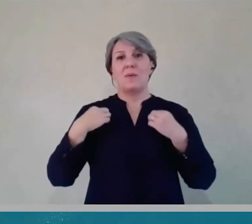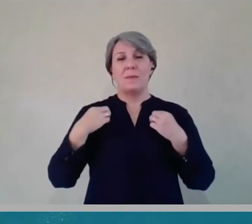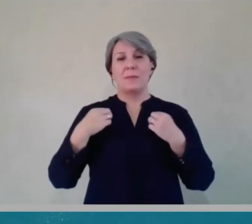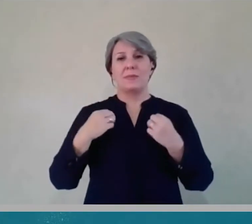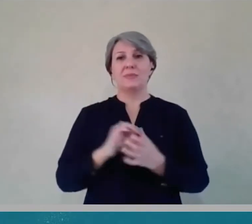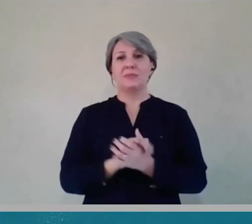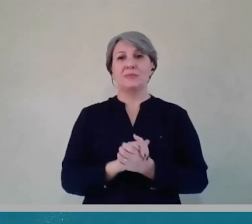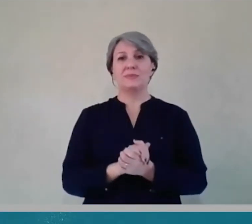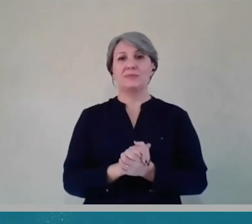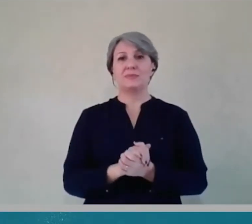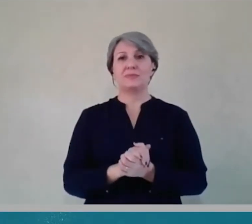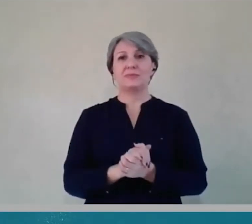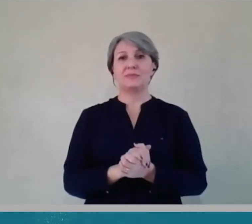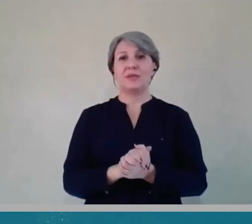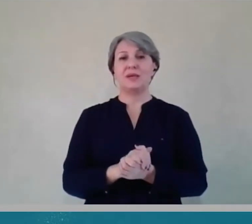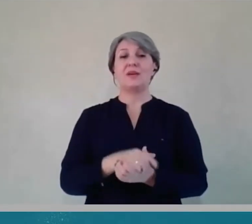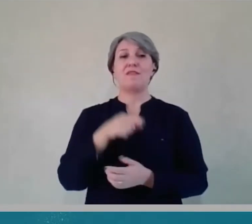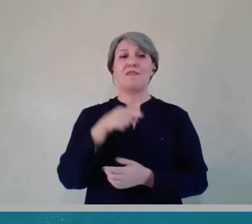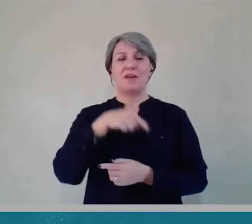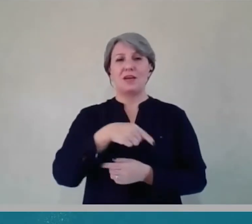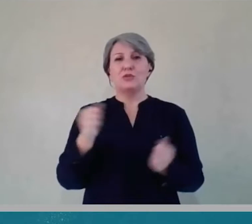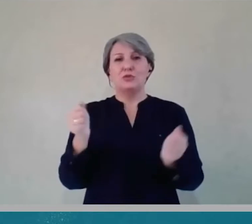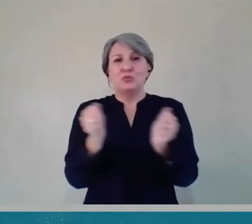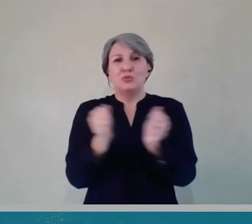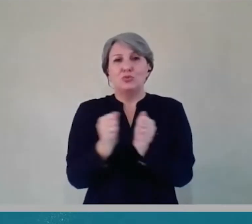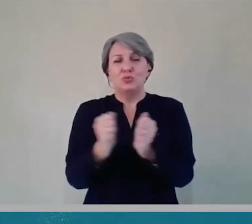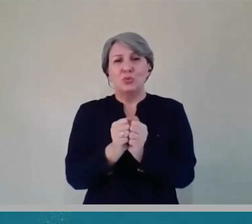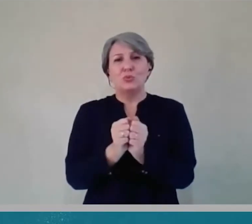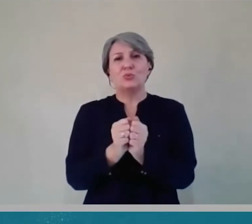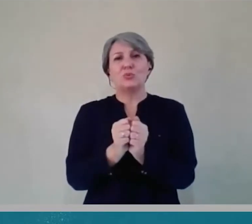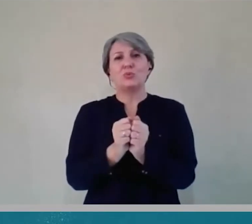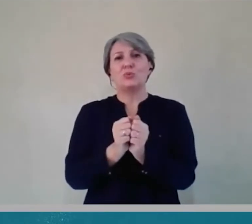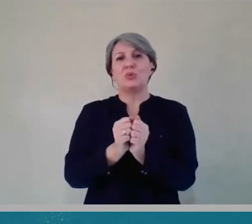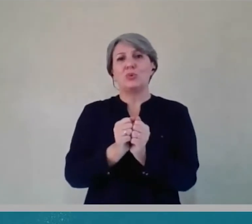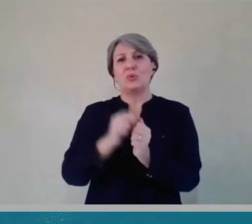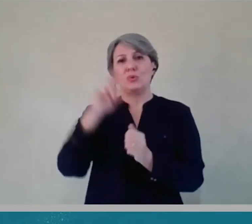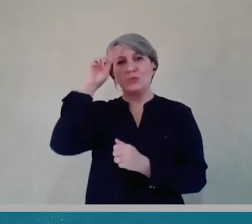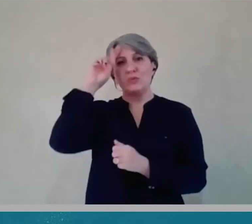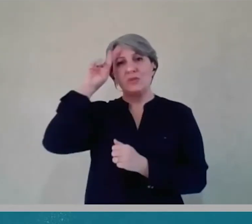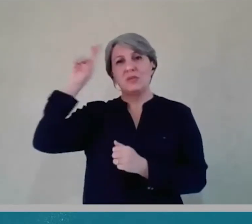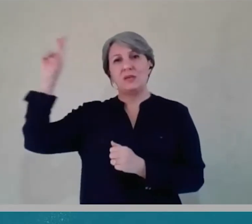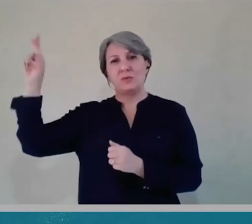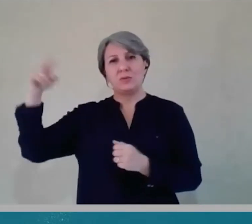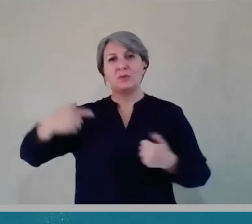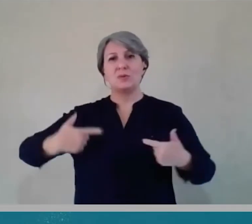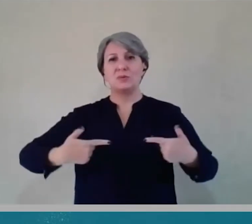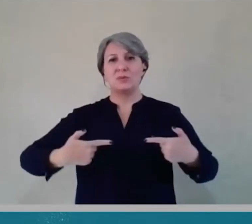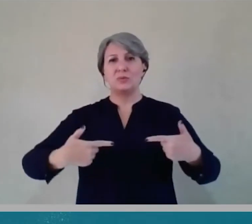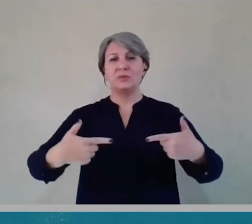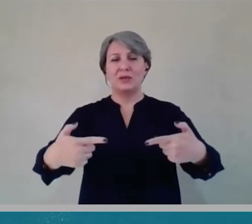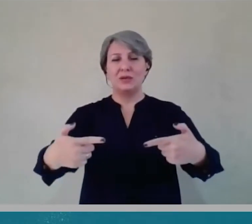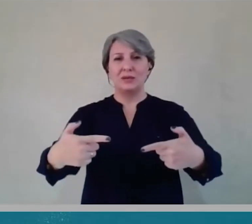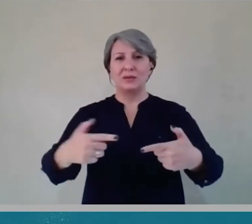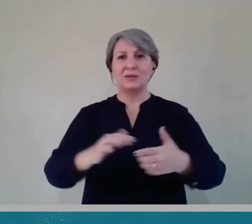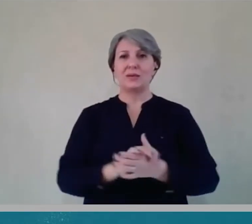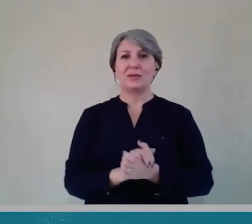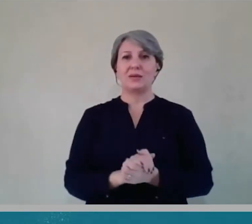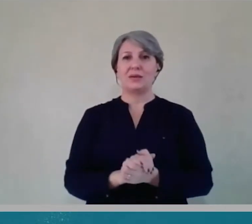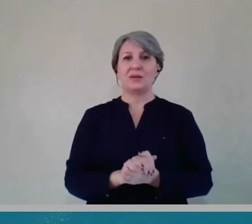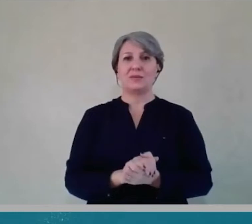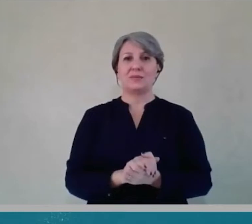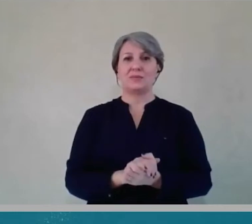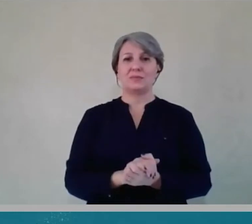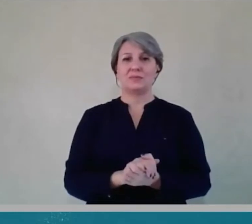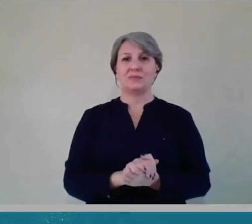e você lutará fazendo parte do exército que derrotará Anticristo na última batalha